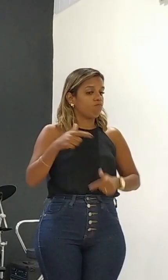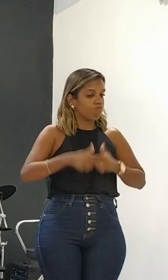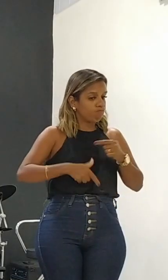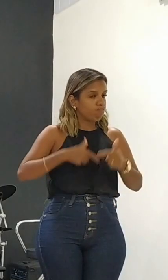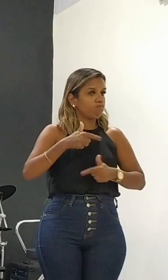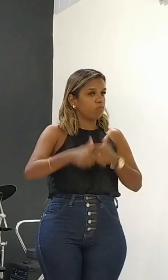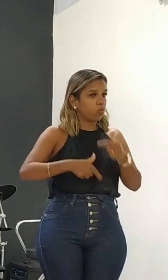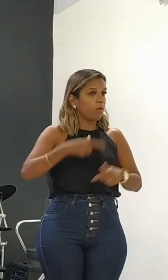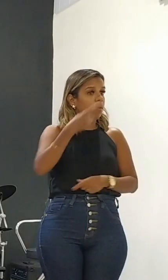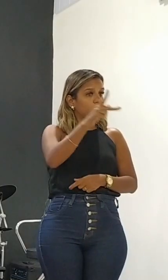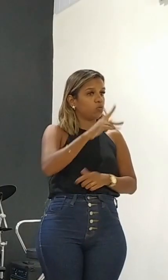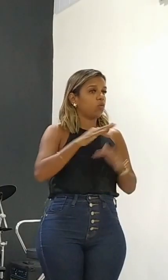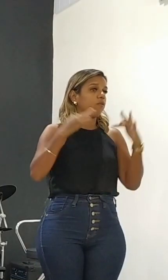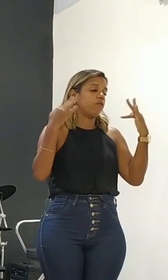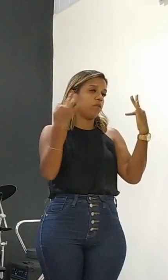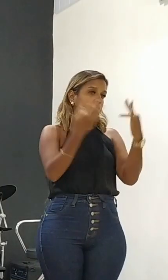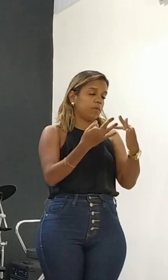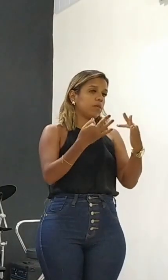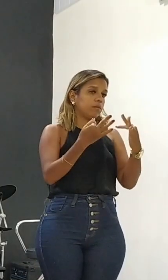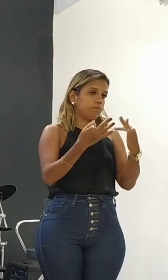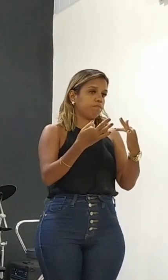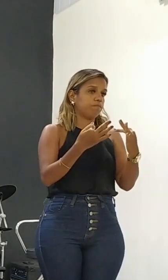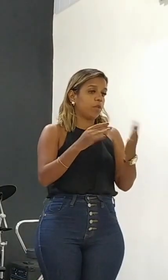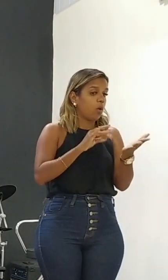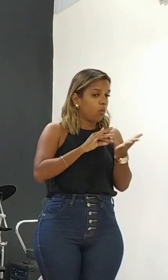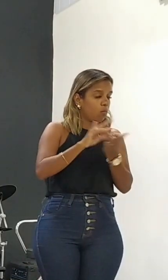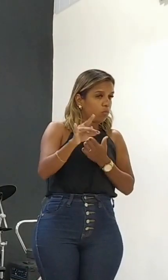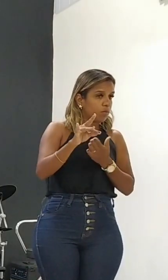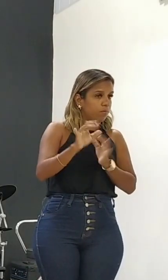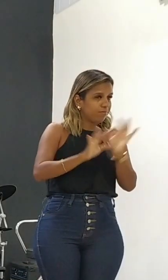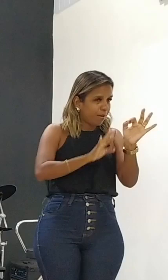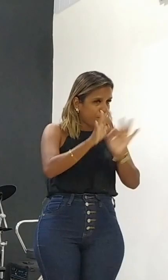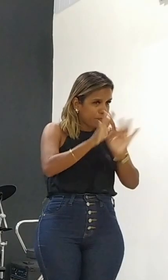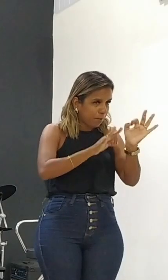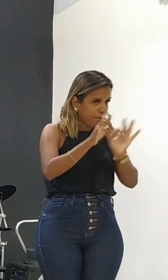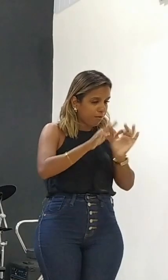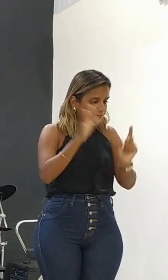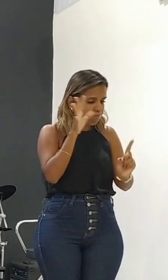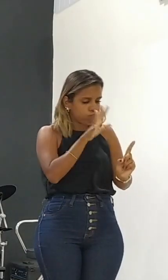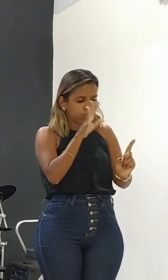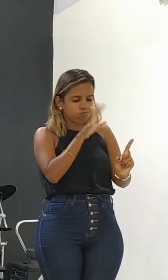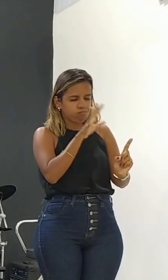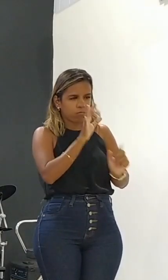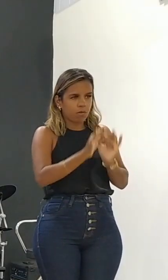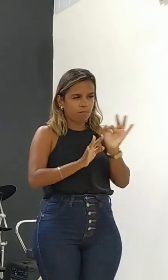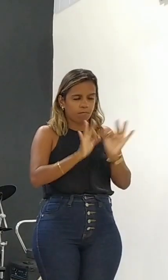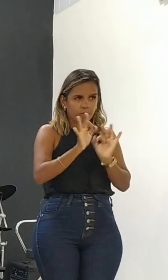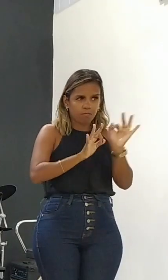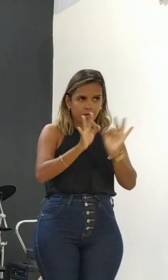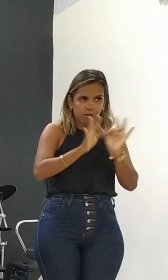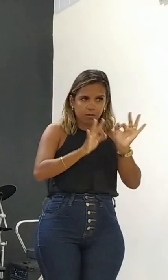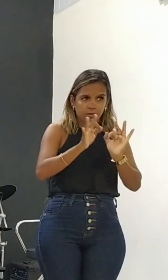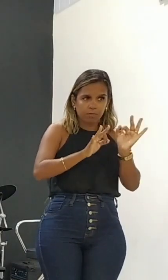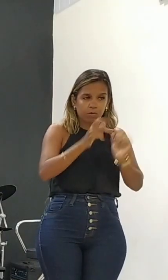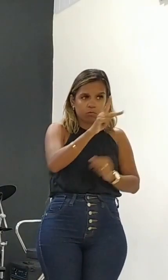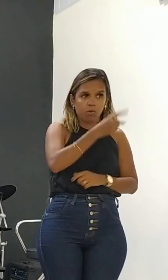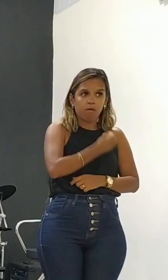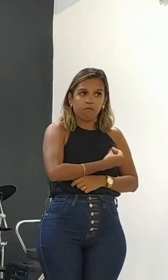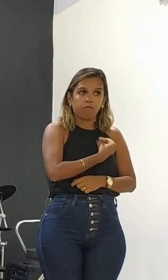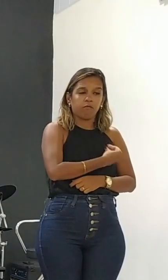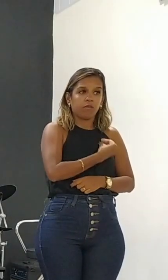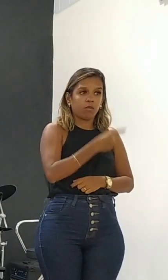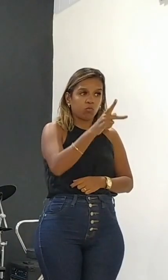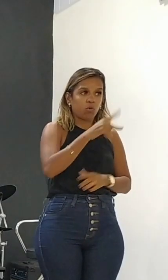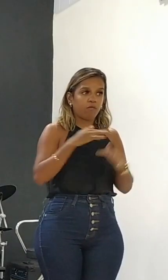luta pela tua família. O inimigo está armando cilada, irmão. Ele está preparando a armadilha contra você, contra a